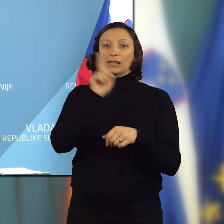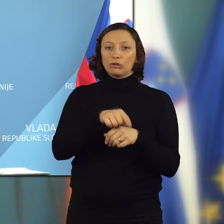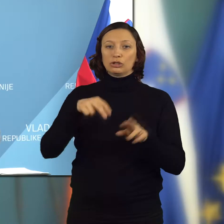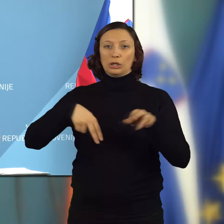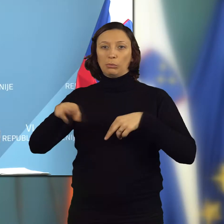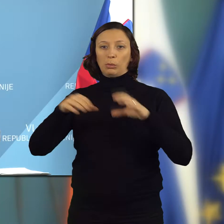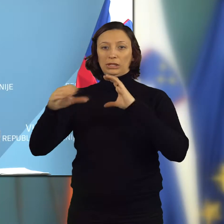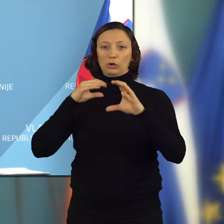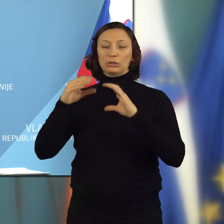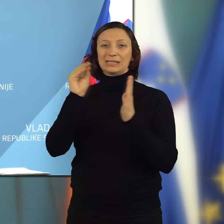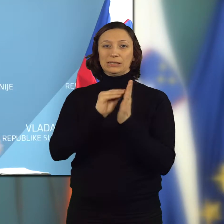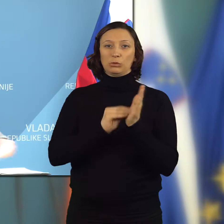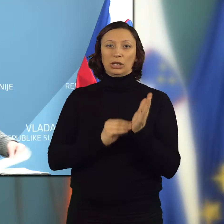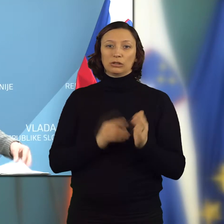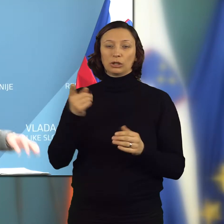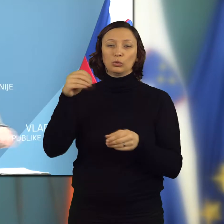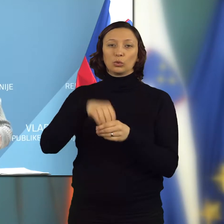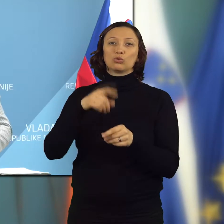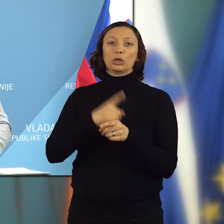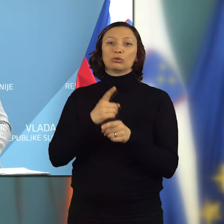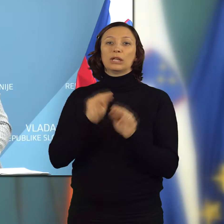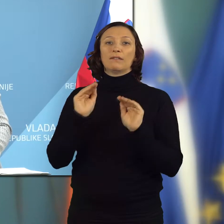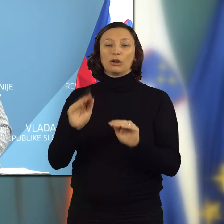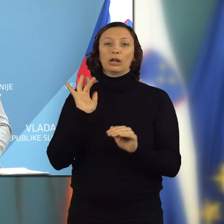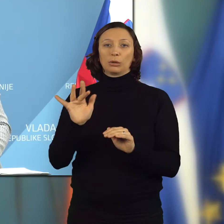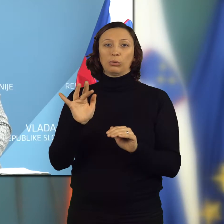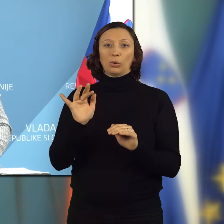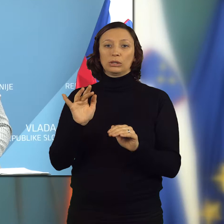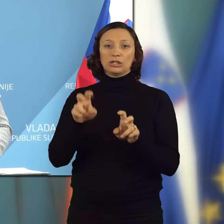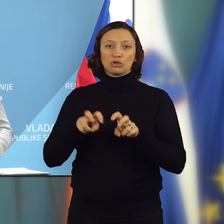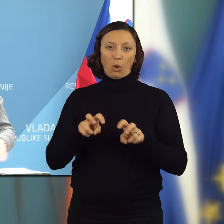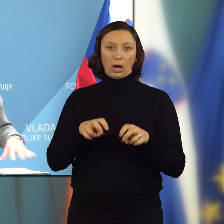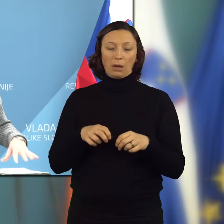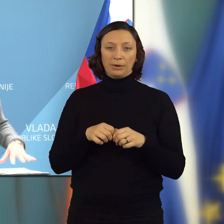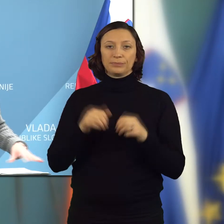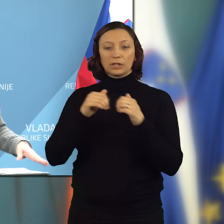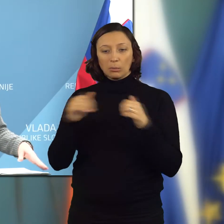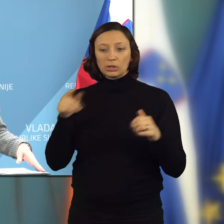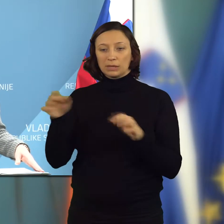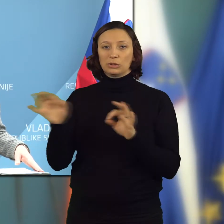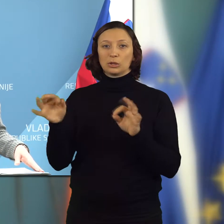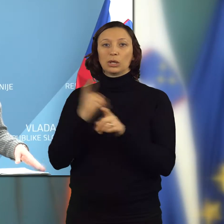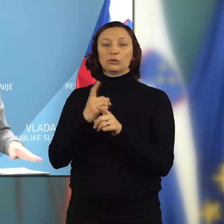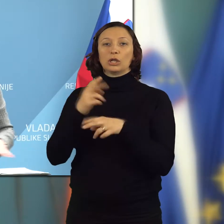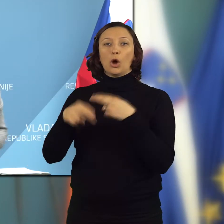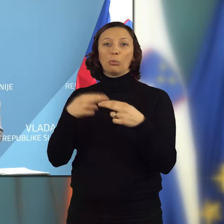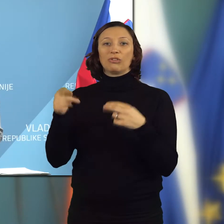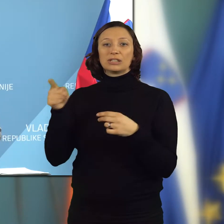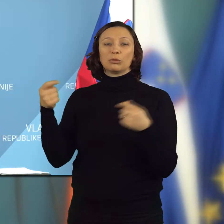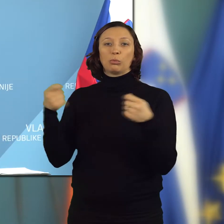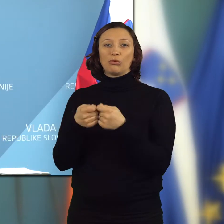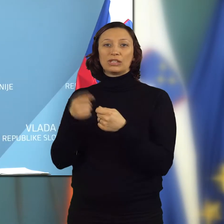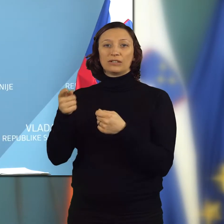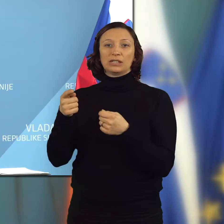in prometnih komunikacijskih podatkov, ki vključujejo tudi varovalke proti morebitnim zlorabam. Posebej se ureja tudi obveznosti